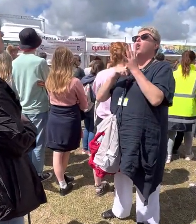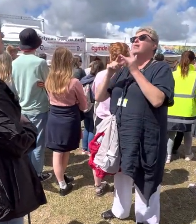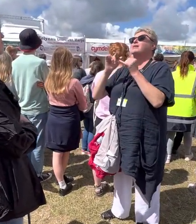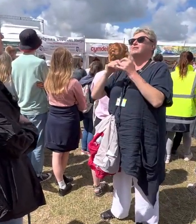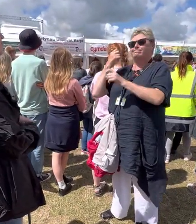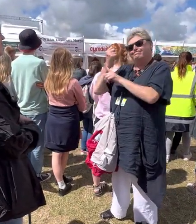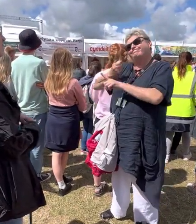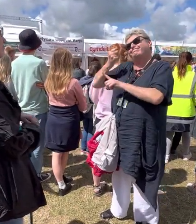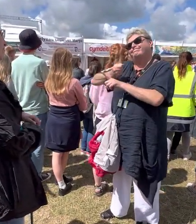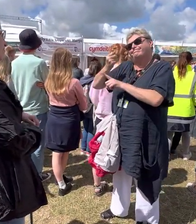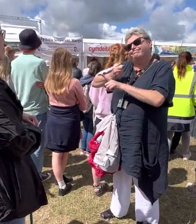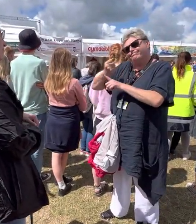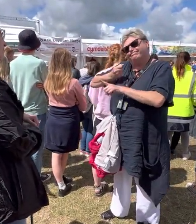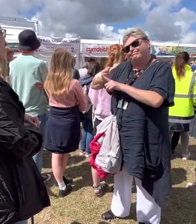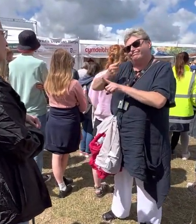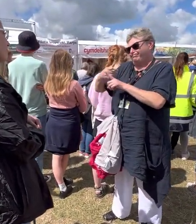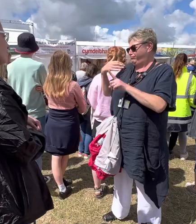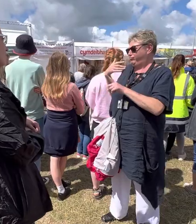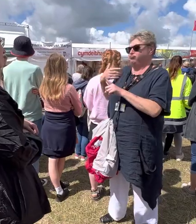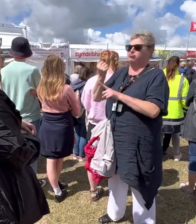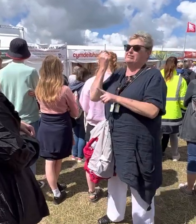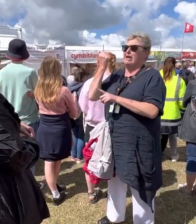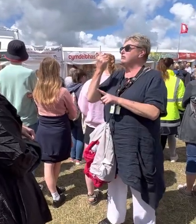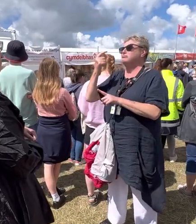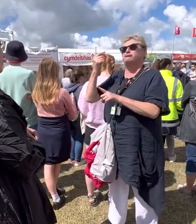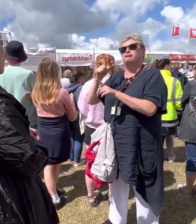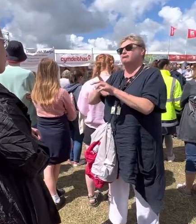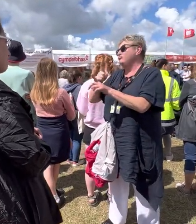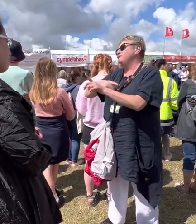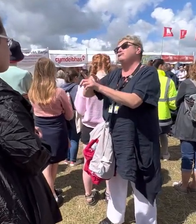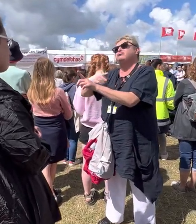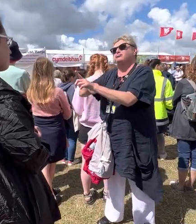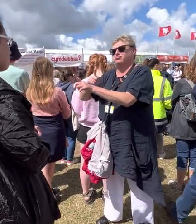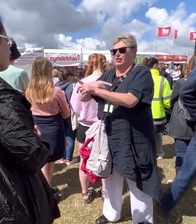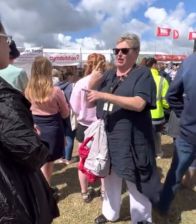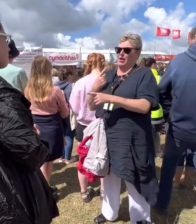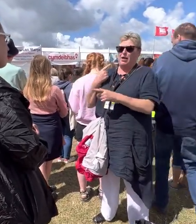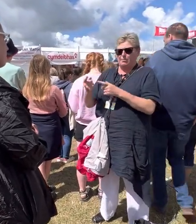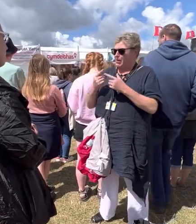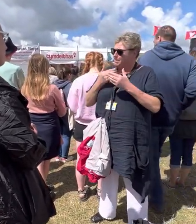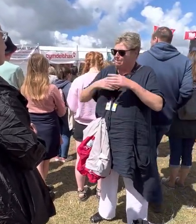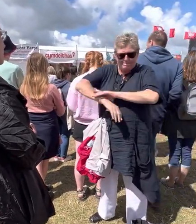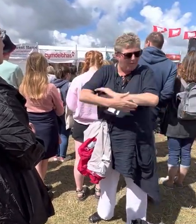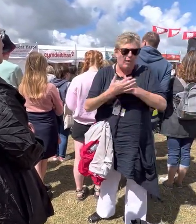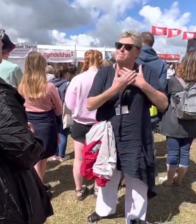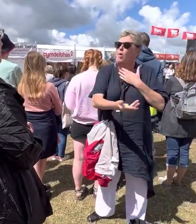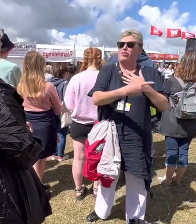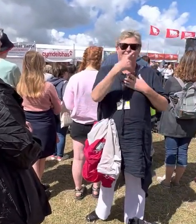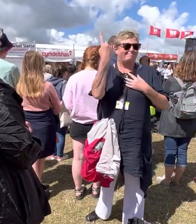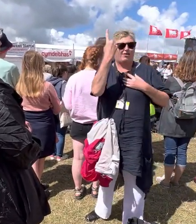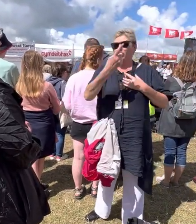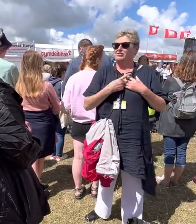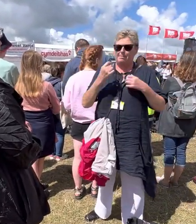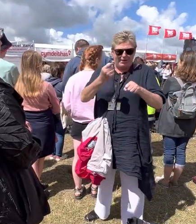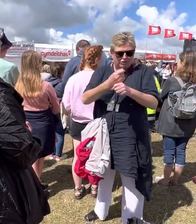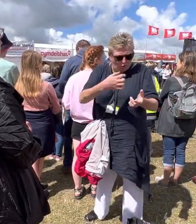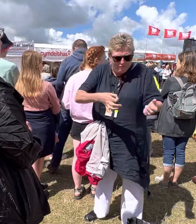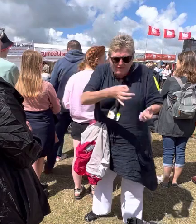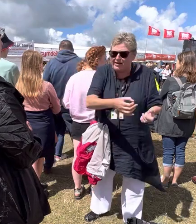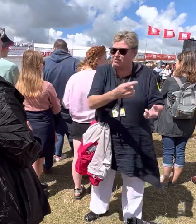ymgyrchu brwd ers degawdau maith ac wedi gwneud mwy na neb i geisio cael cartrefi drigolion Cymru yn eu